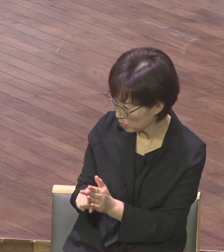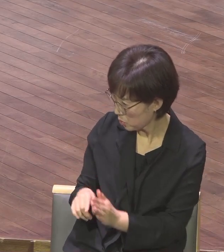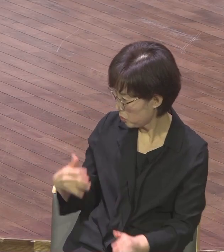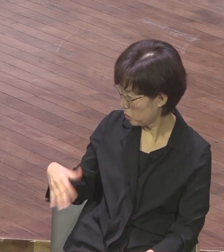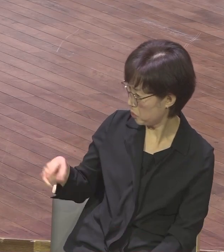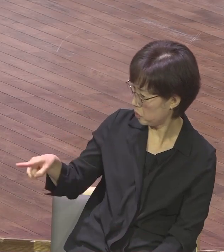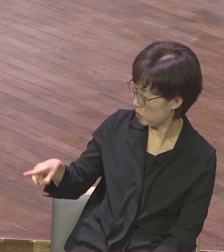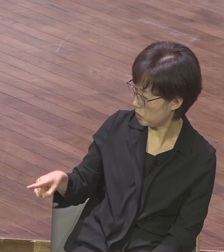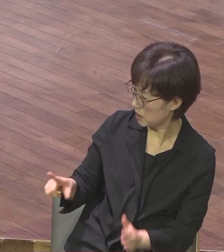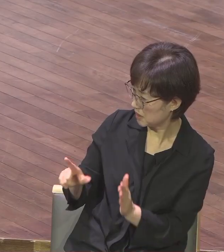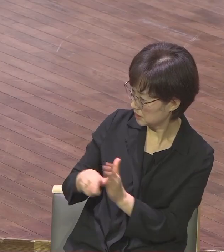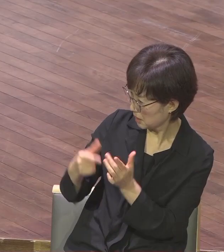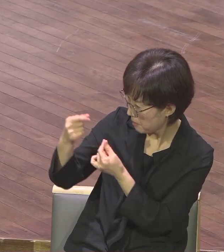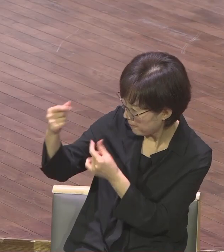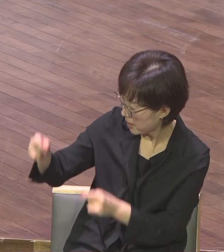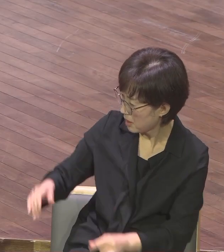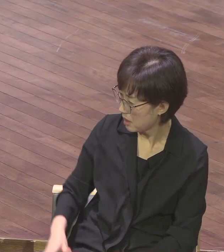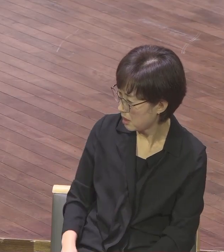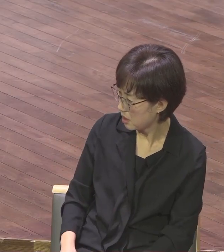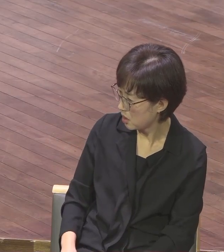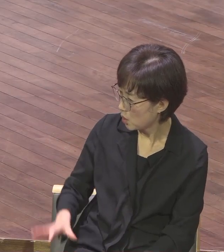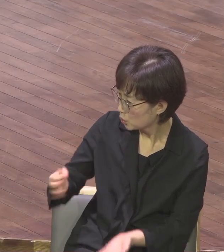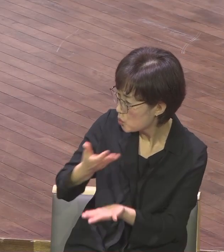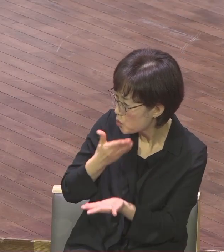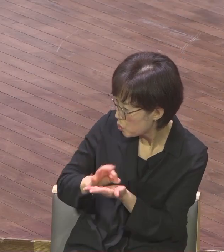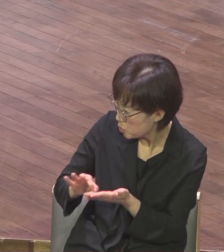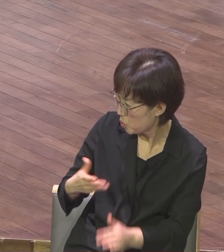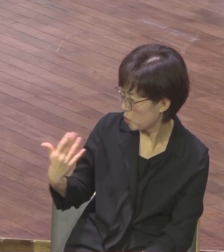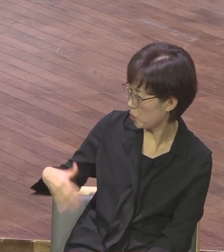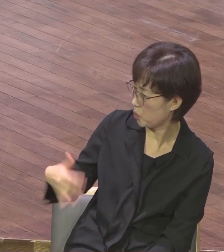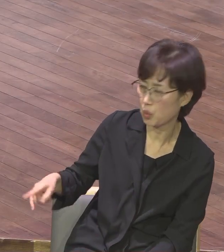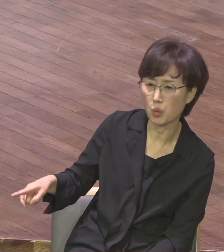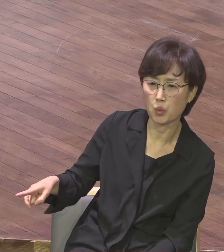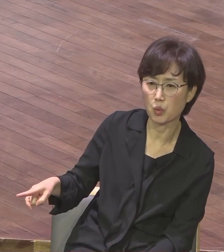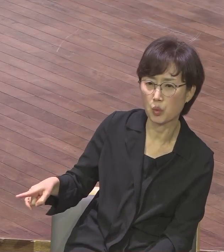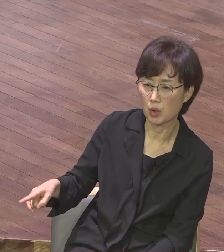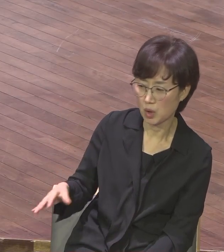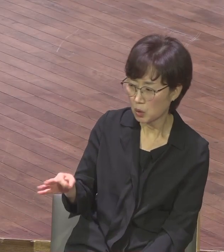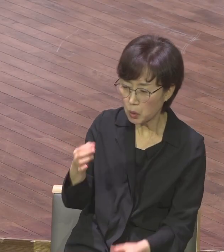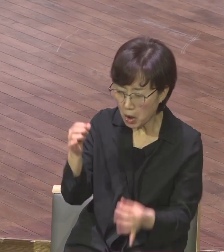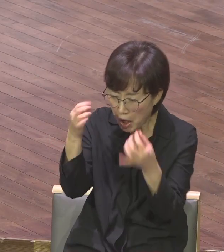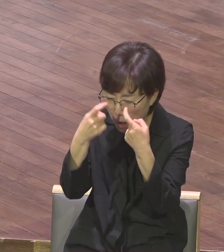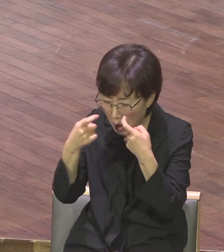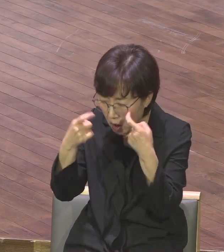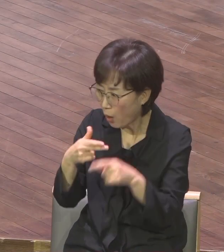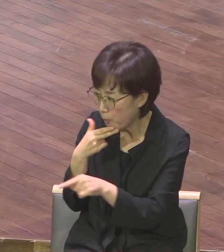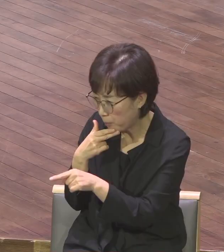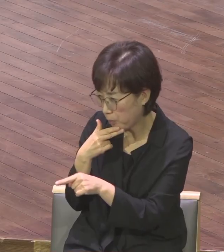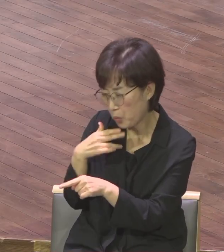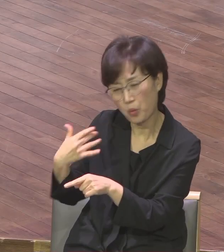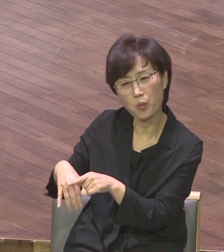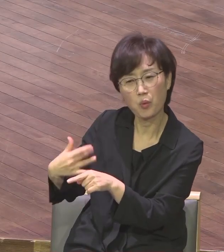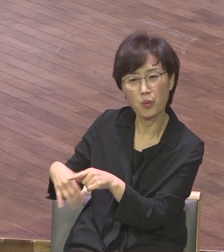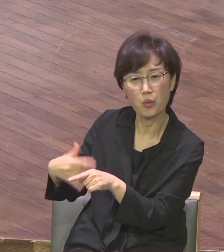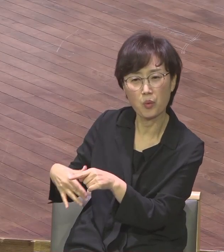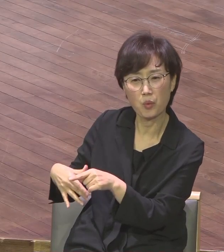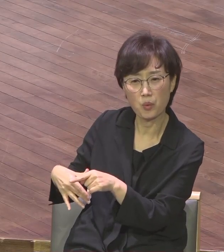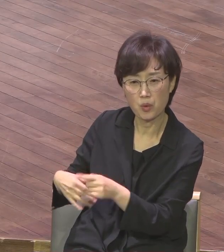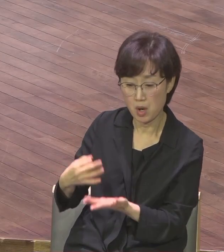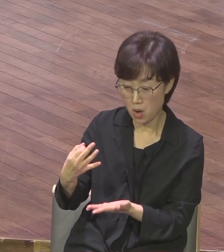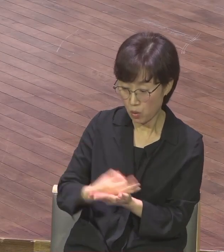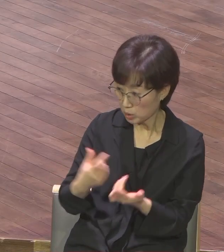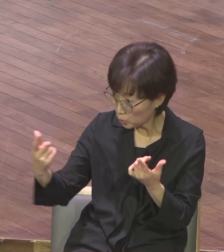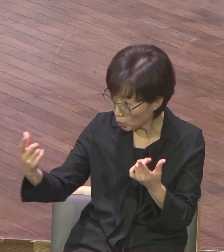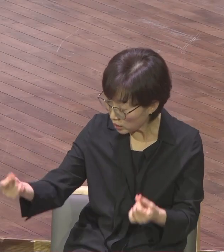시간관, 물질관, 인생관, 가치관이 달라. 돈 앞에 벌벌 떠는 모습이 아니요. 똑같이 월급 받는데